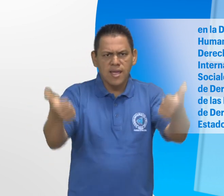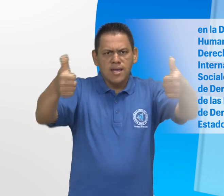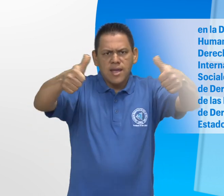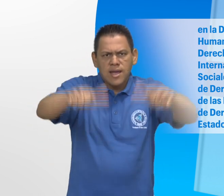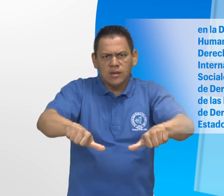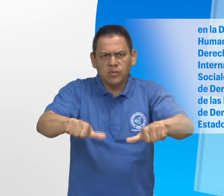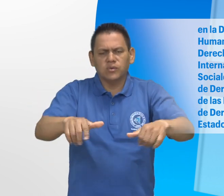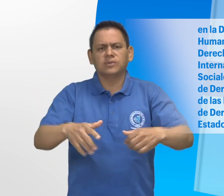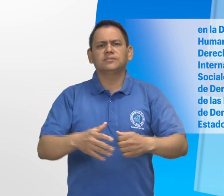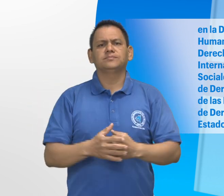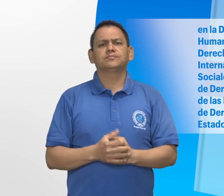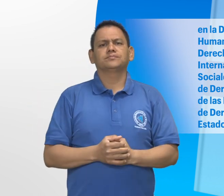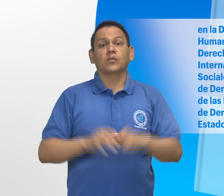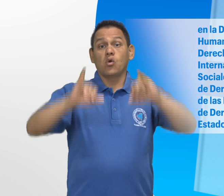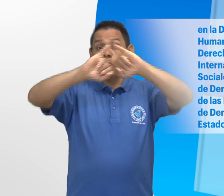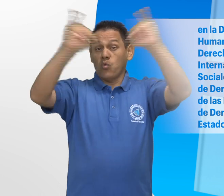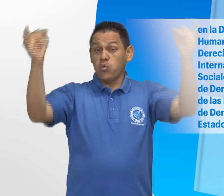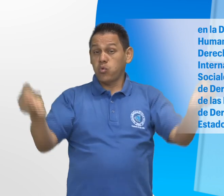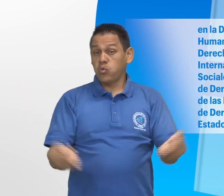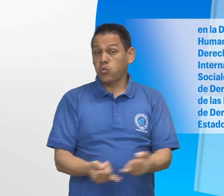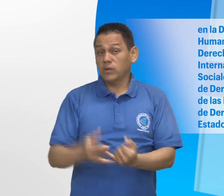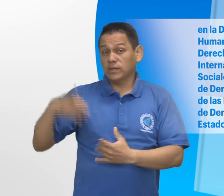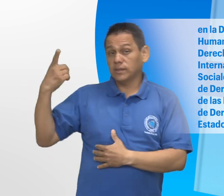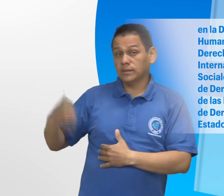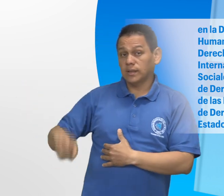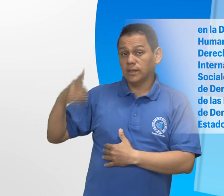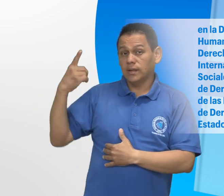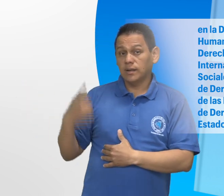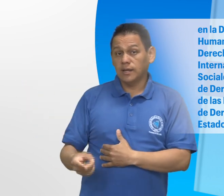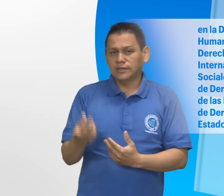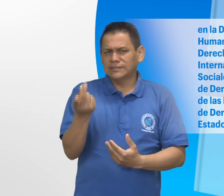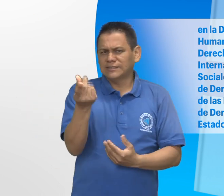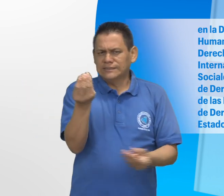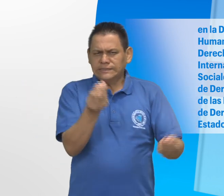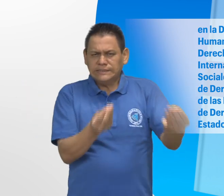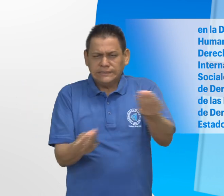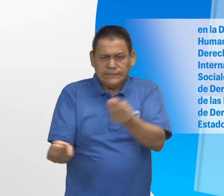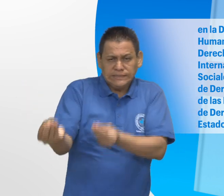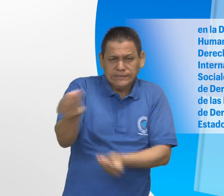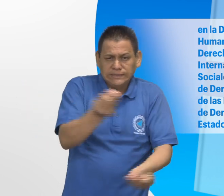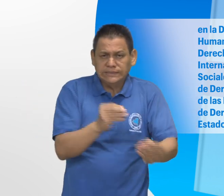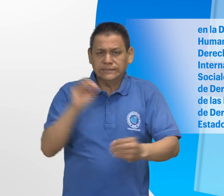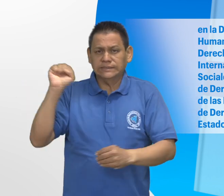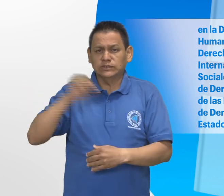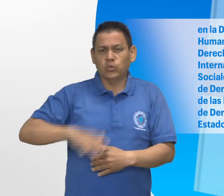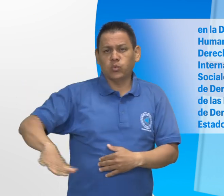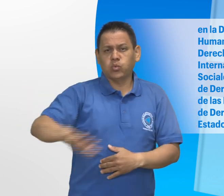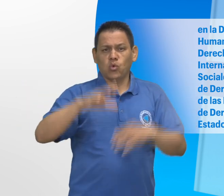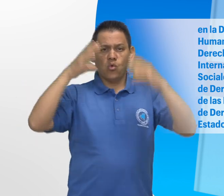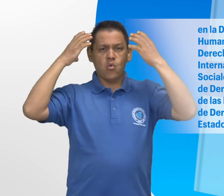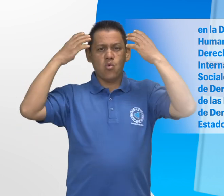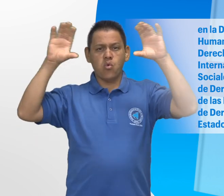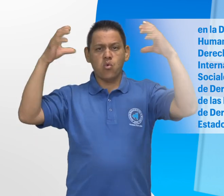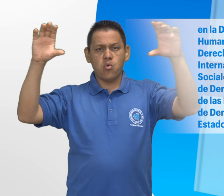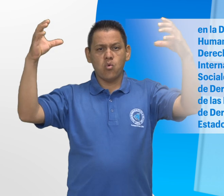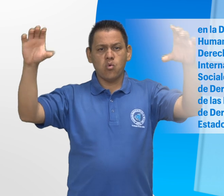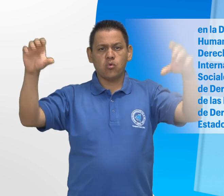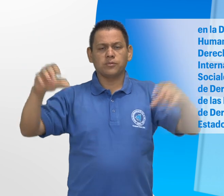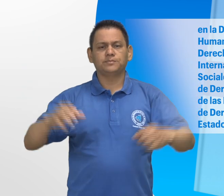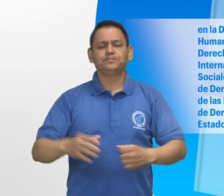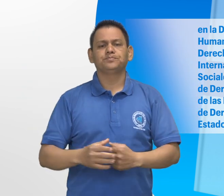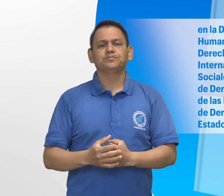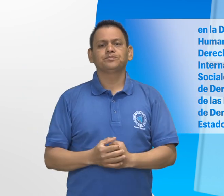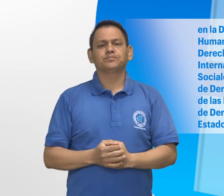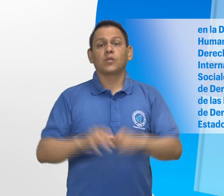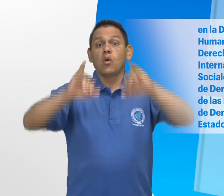Deberes del Hombre, en el Pacto Internacional de Derechos Económicos, Sociales, Culturales y